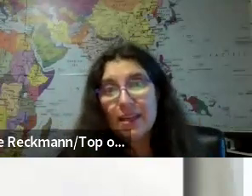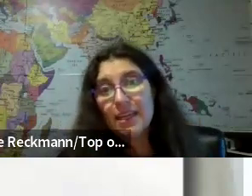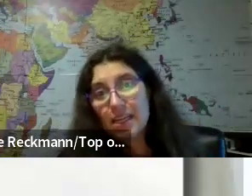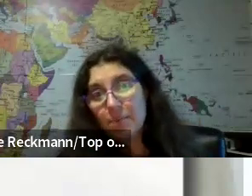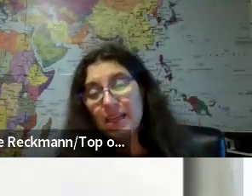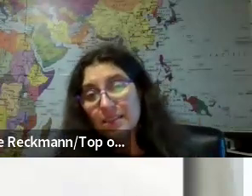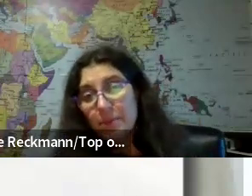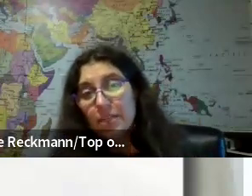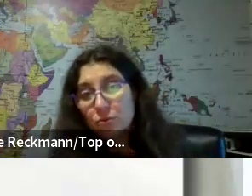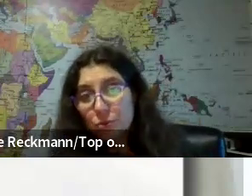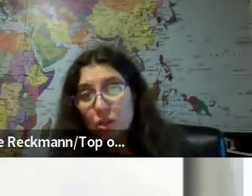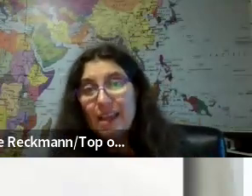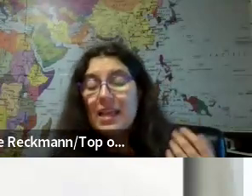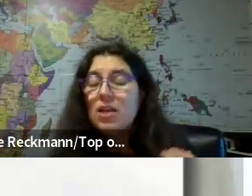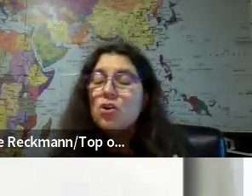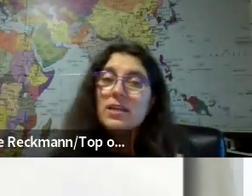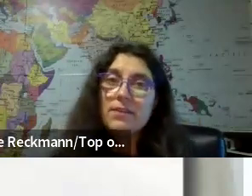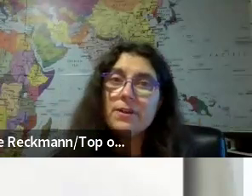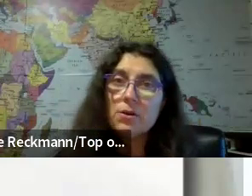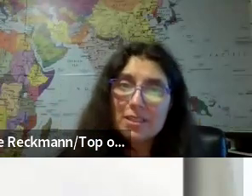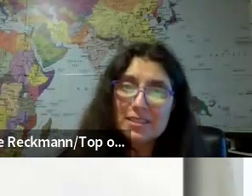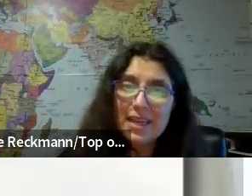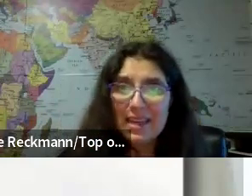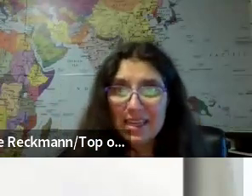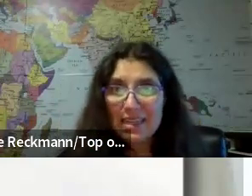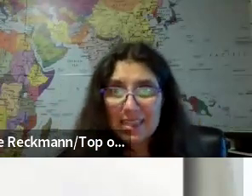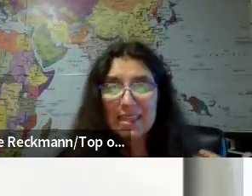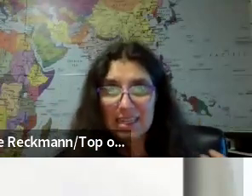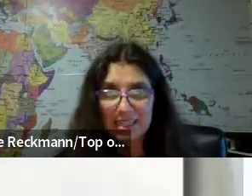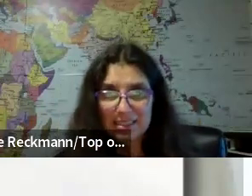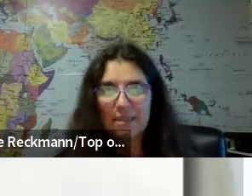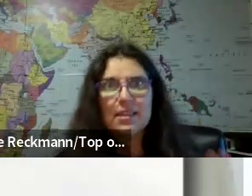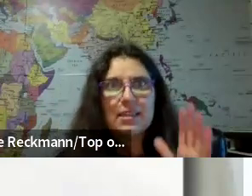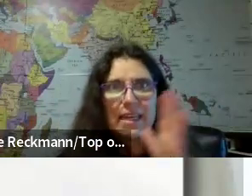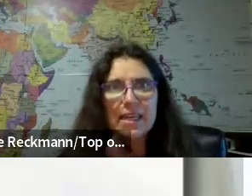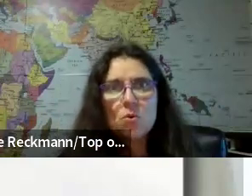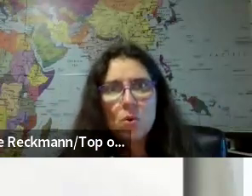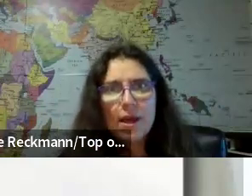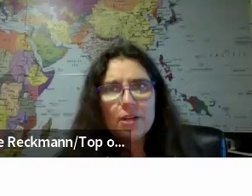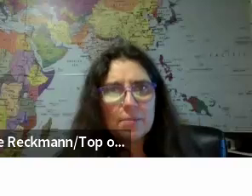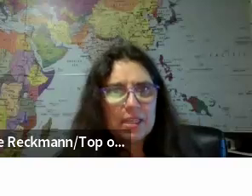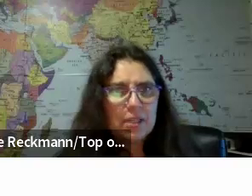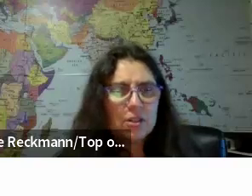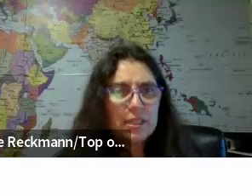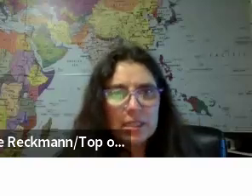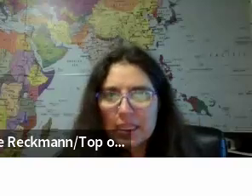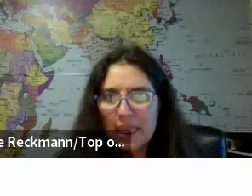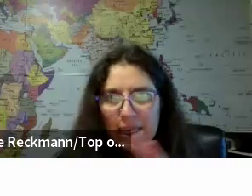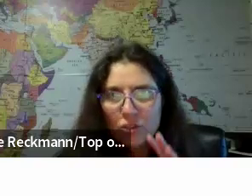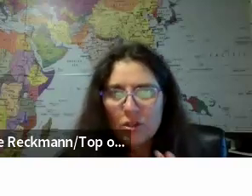las que va a requerir para desempeñar sus funciones y con qué frecuencia es que la tiene que realizar? Y aquí hay un cuadro esquemático que